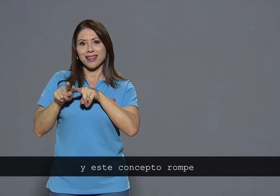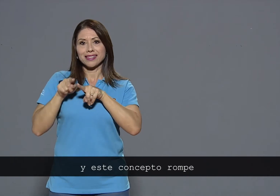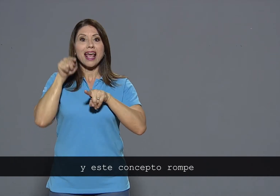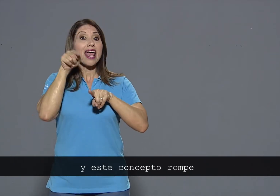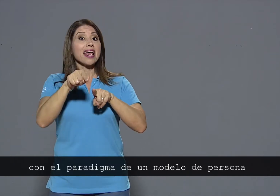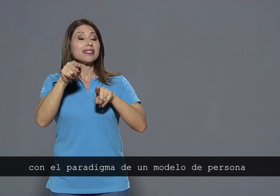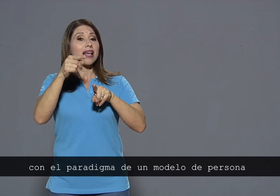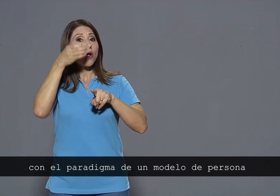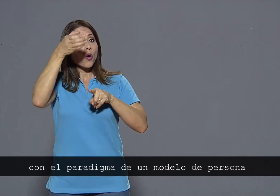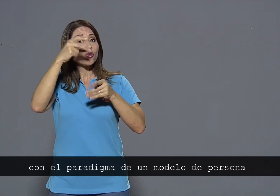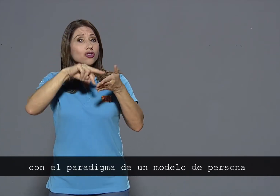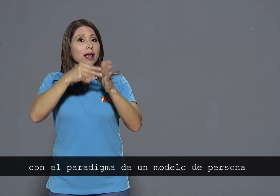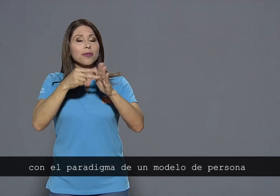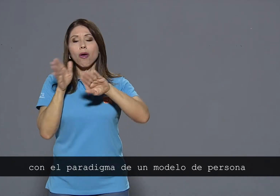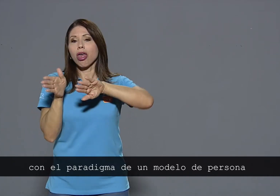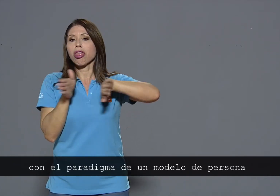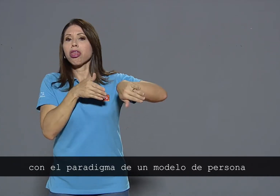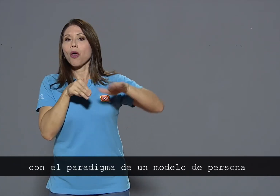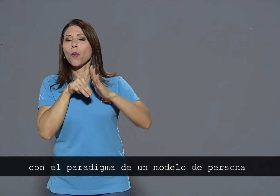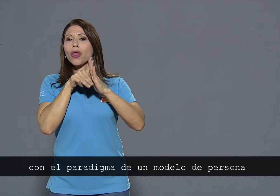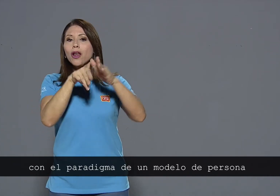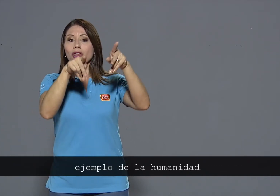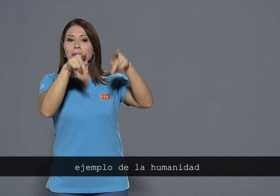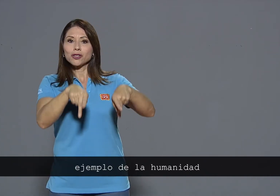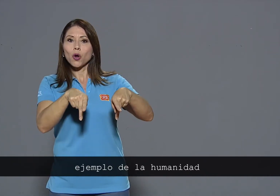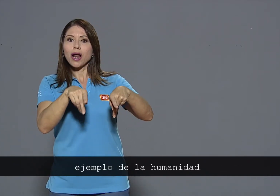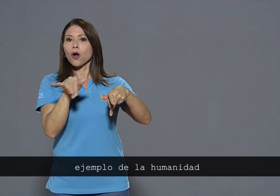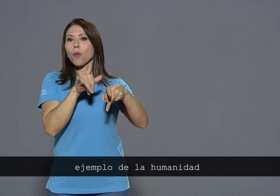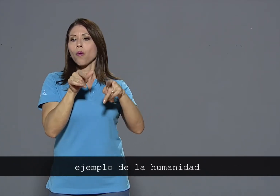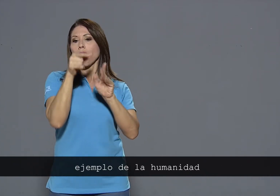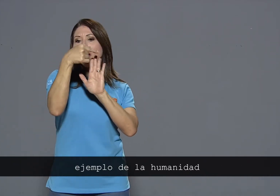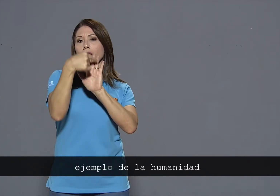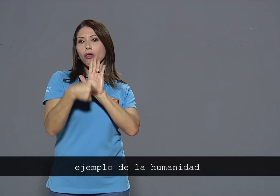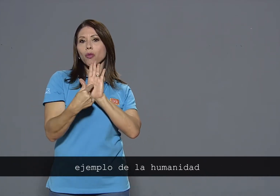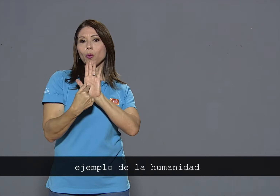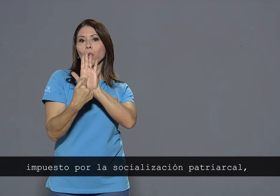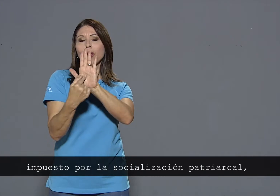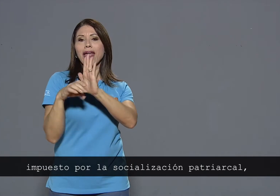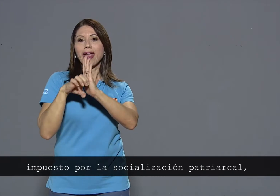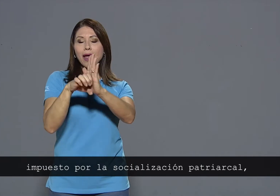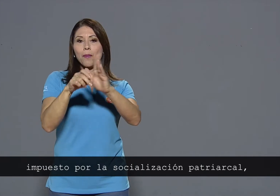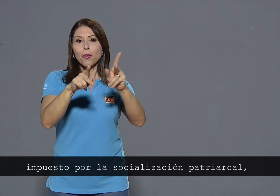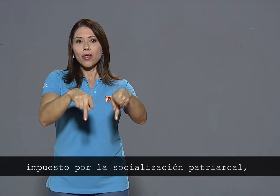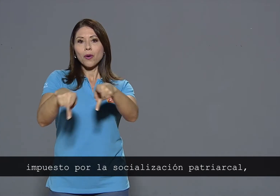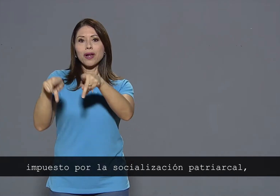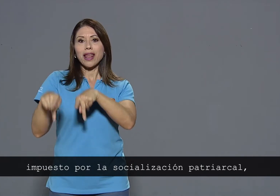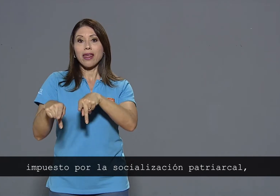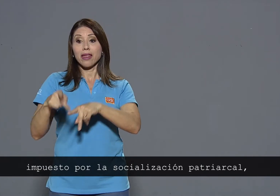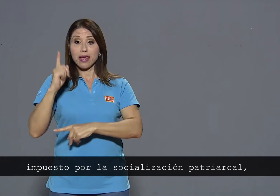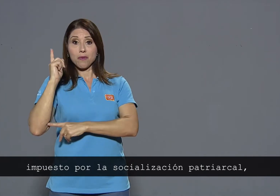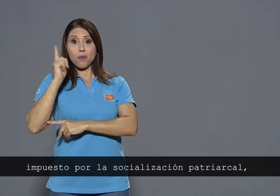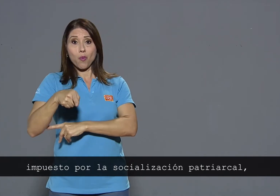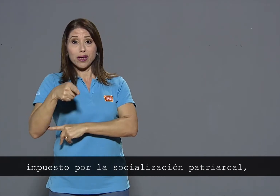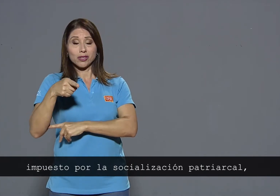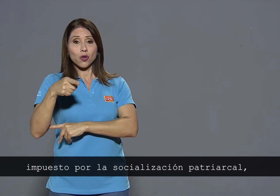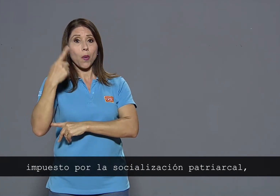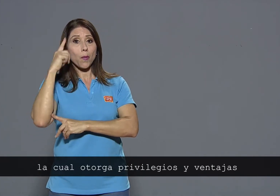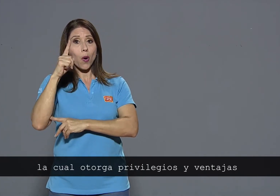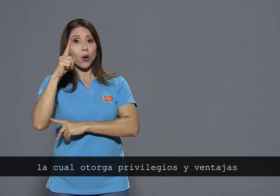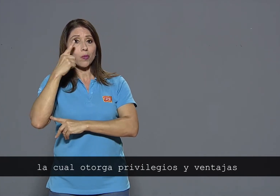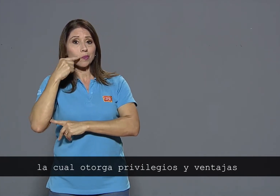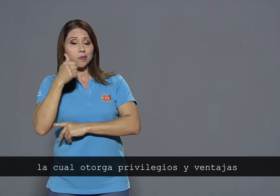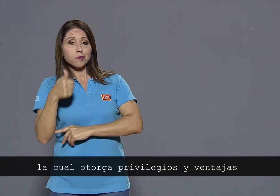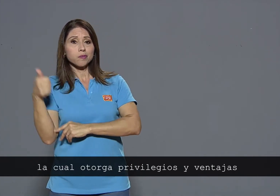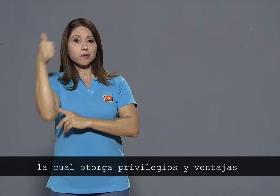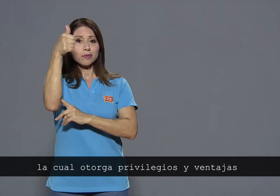concepto rompe con el paradigma de un modelo de persona ejemplo de la humanidad impuesto por la socialización patriarcal,